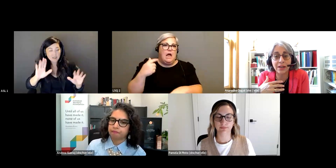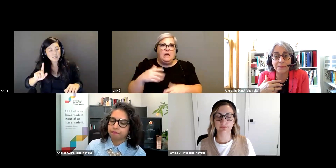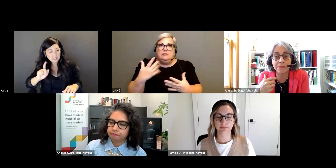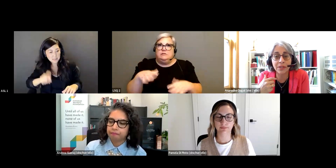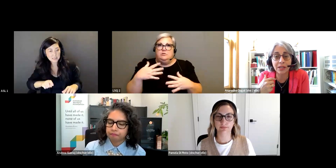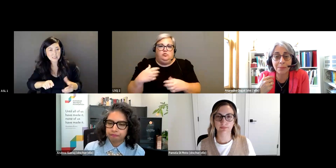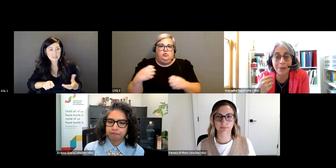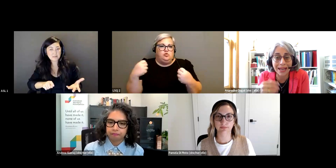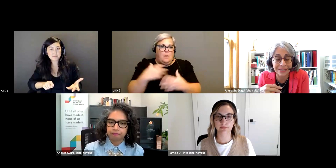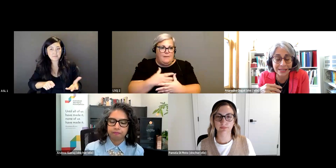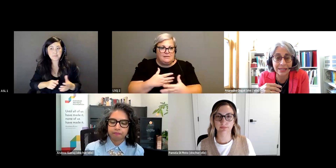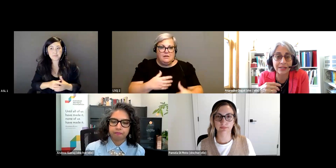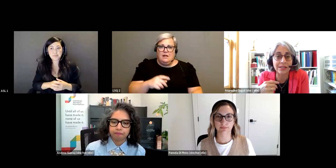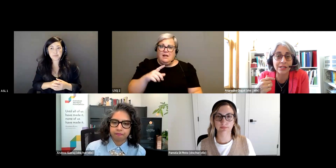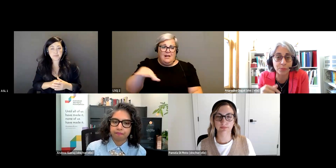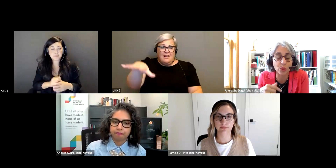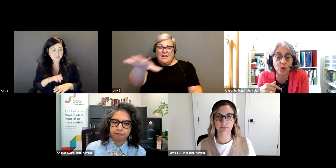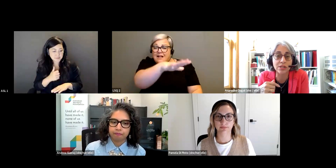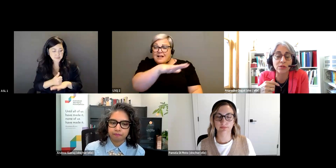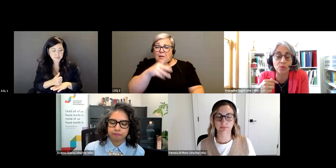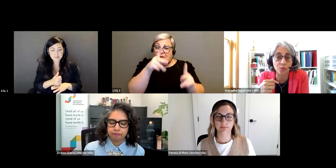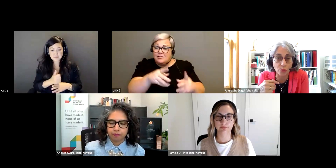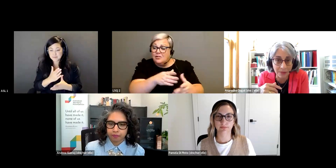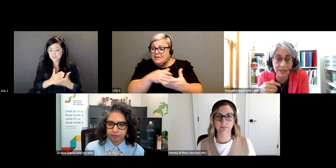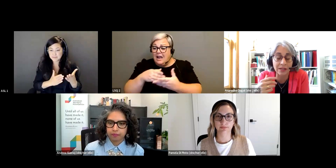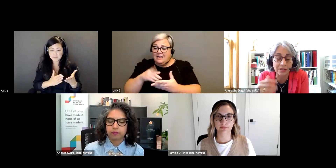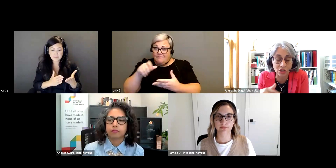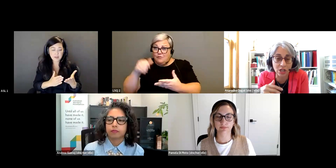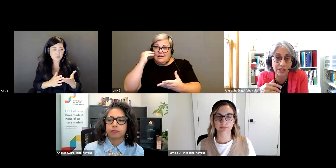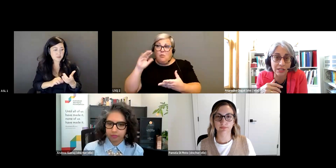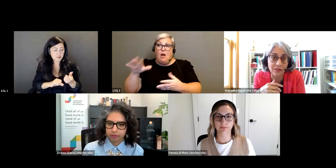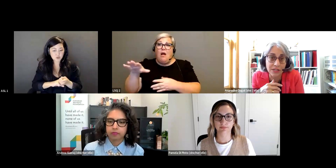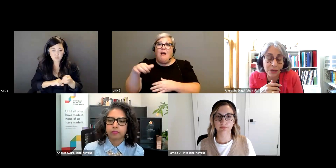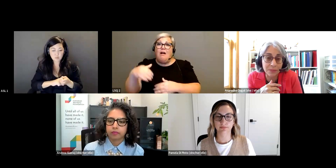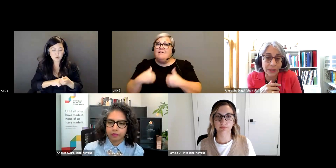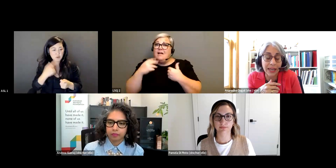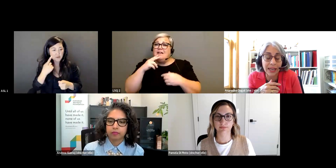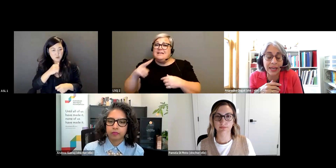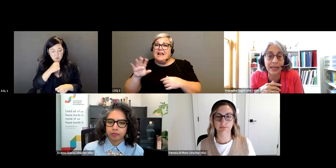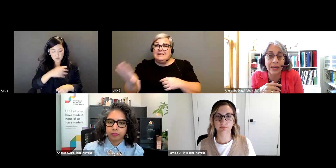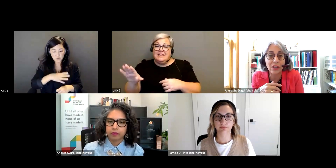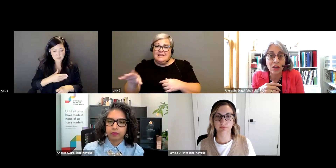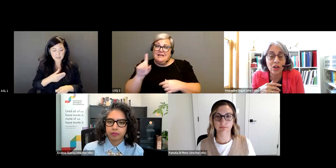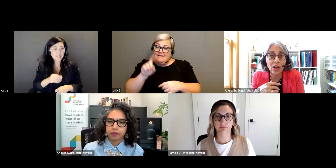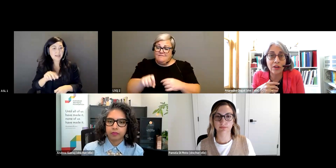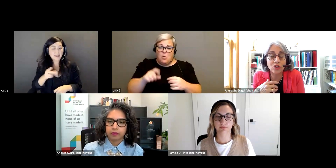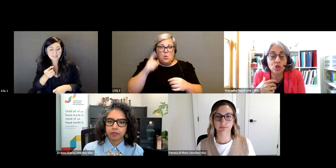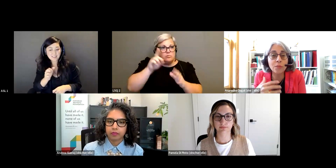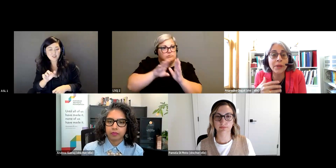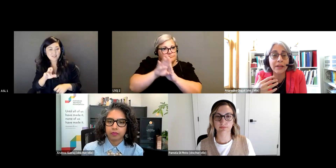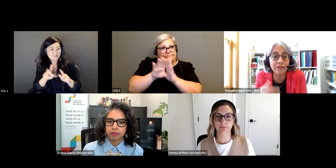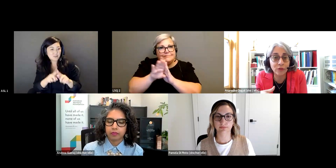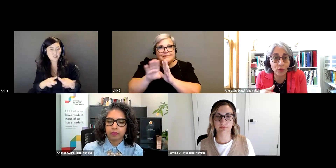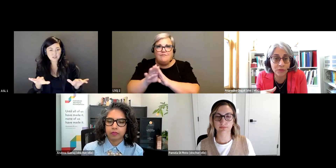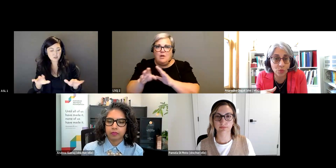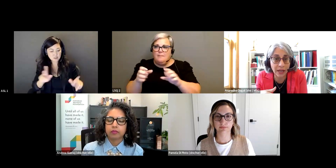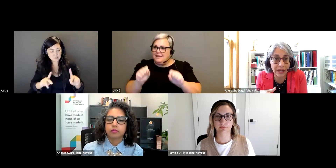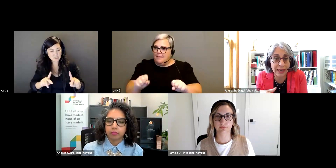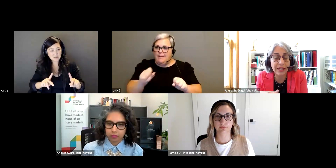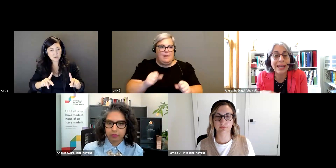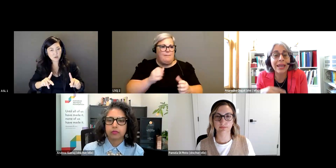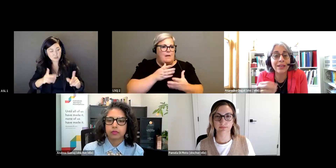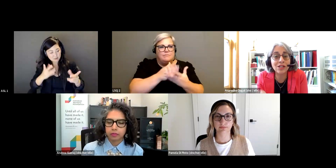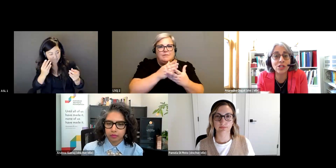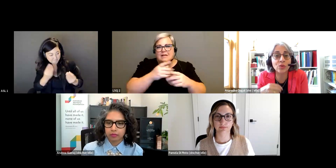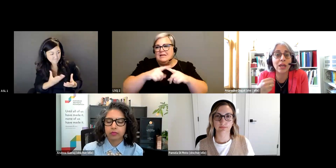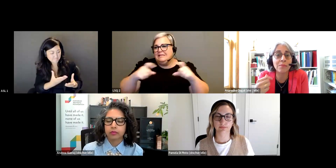doivent être conscientes de cette réalité et doivent développer la capacité de soutenir les femmes et les personnes issues de la diversité